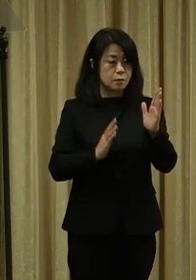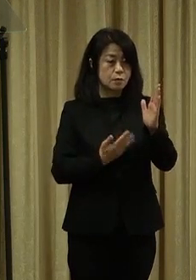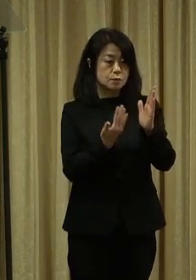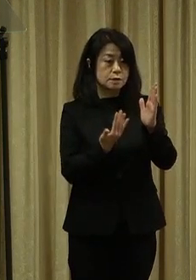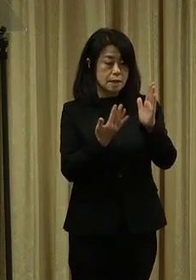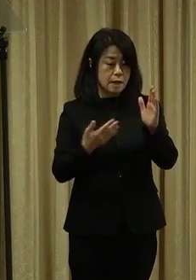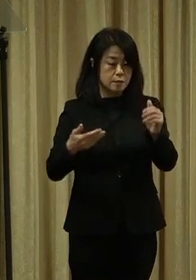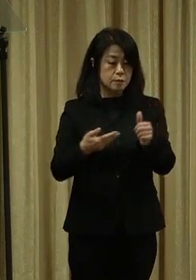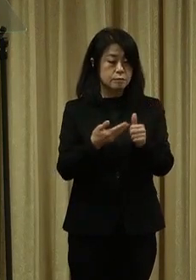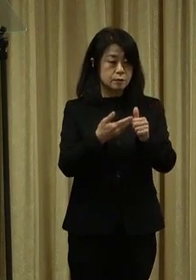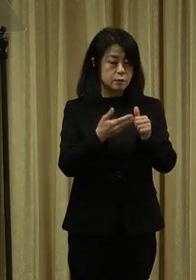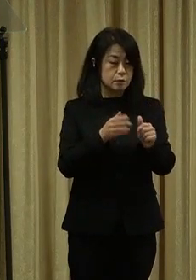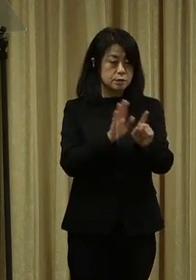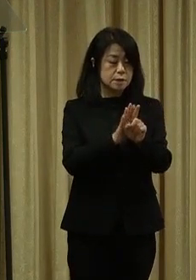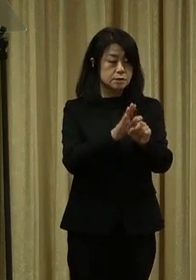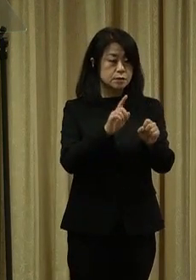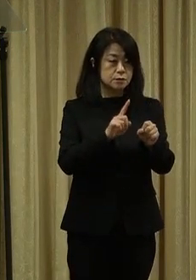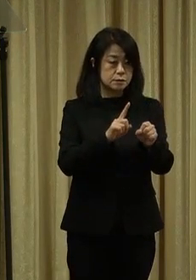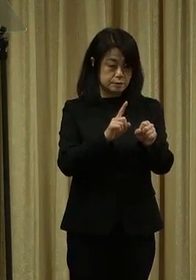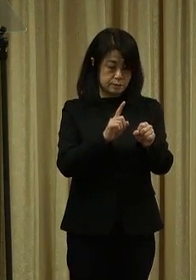り組みます。さらに